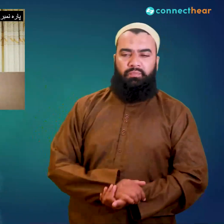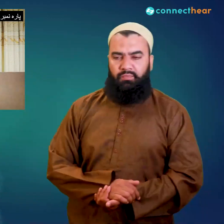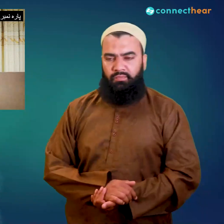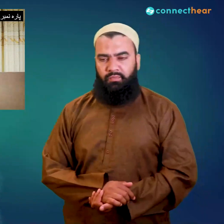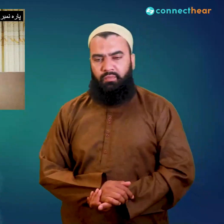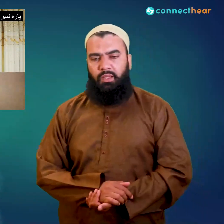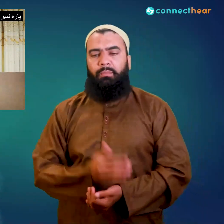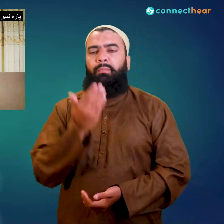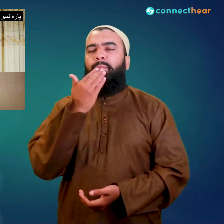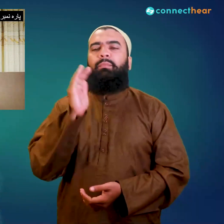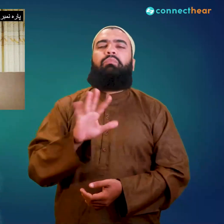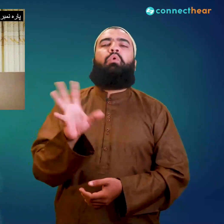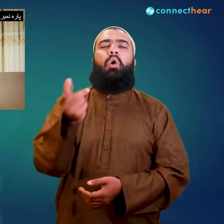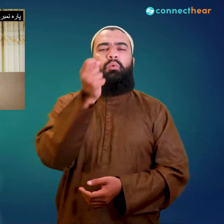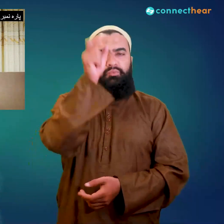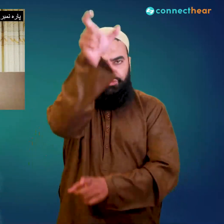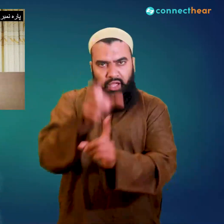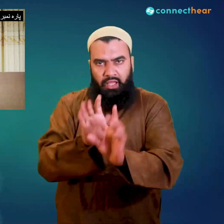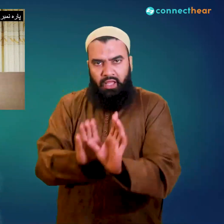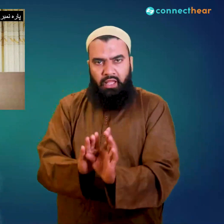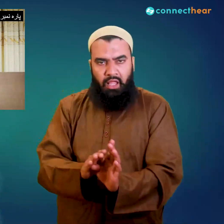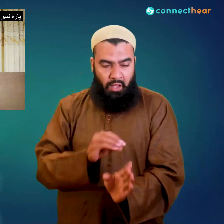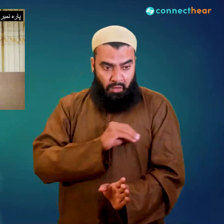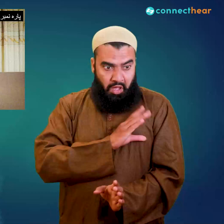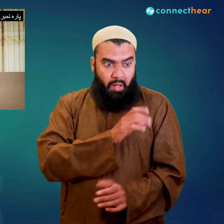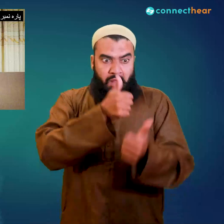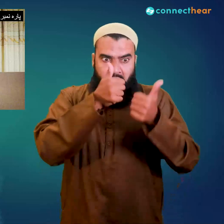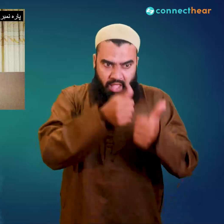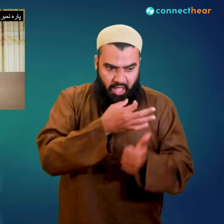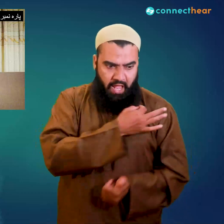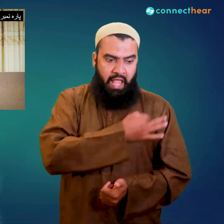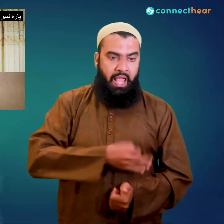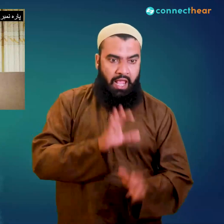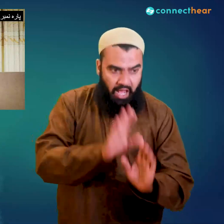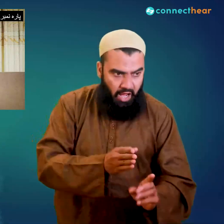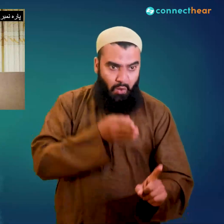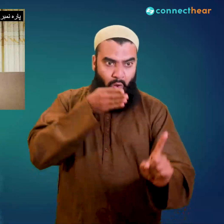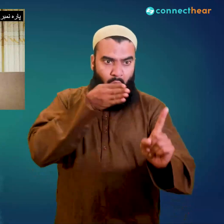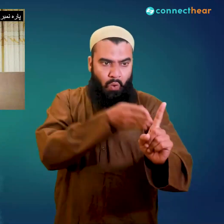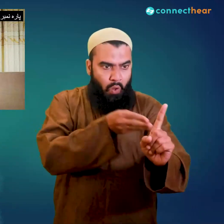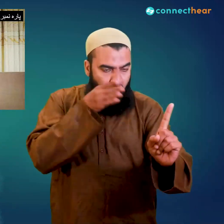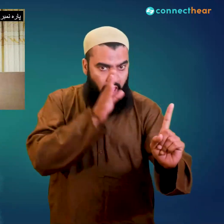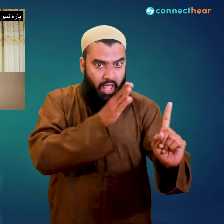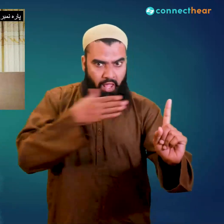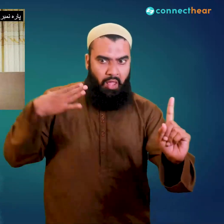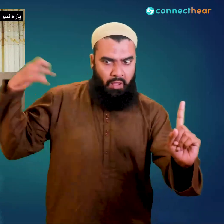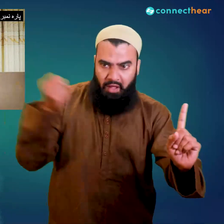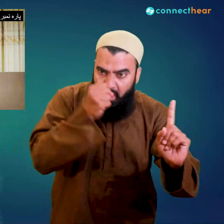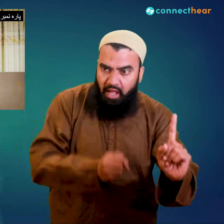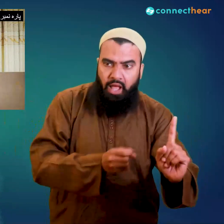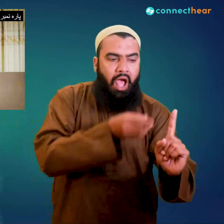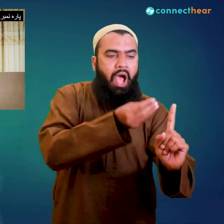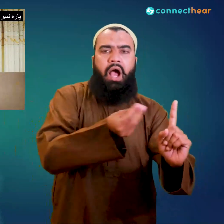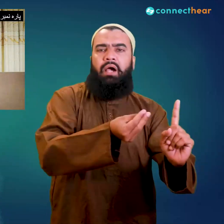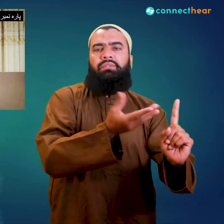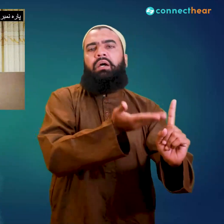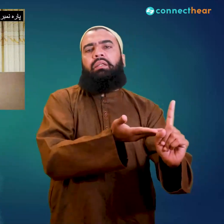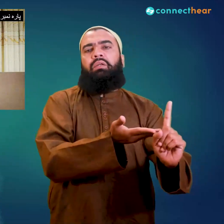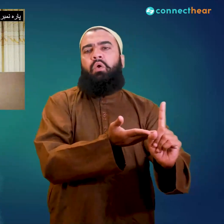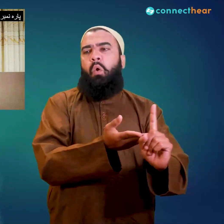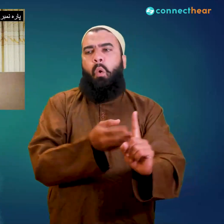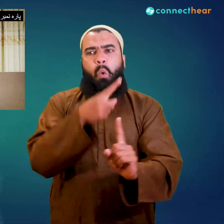کر دیتے ہیں۔ یعنی جو نیکی کے راستے کے لیے آنا چاہتا ہے اس کے لیے نیکی کے راستے کو آسان کر دیا جاتا ہے۔